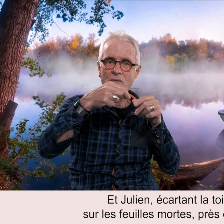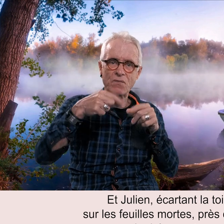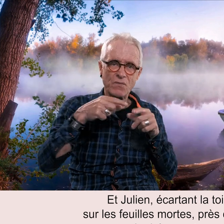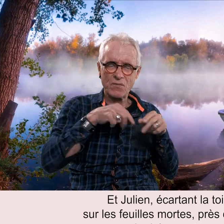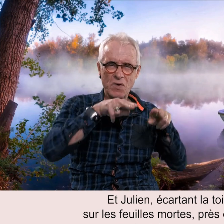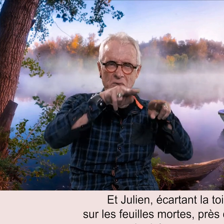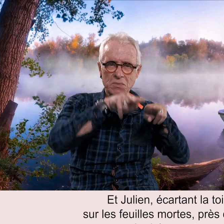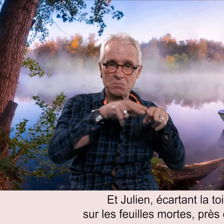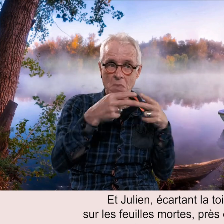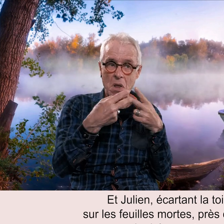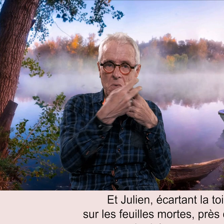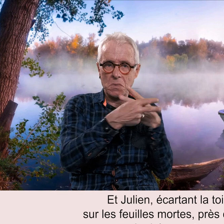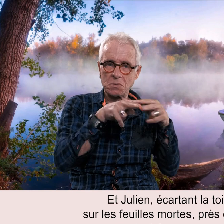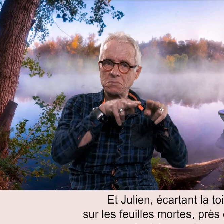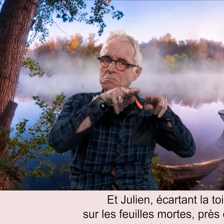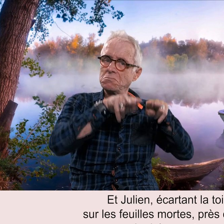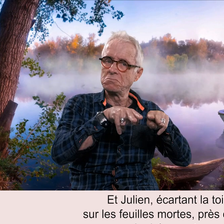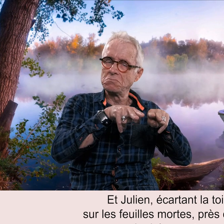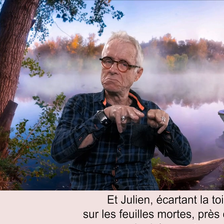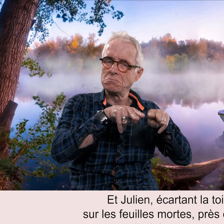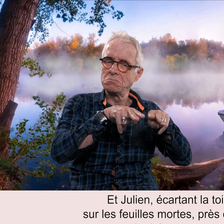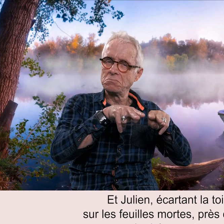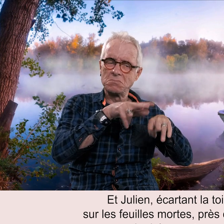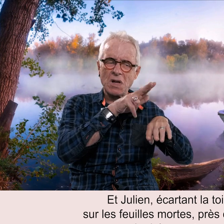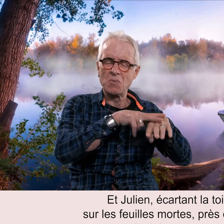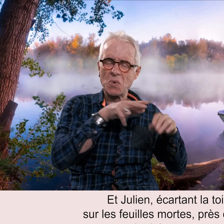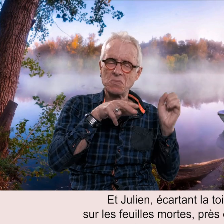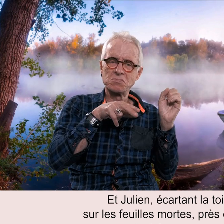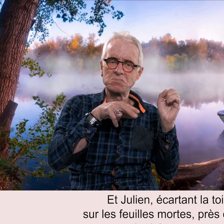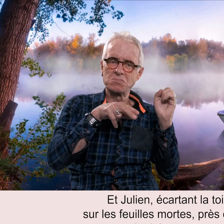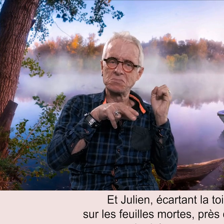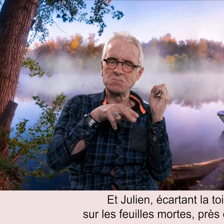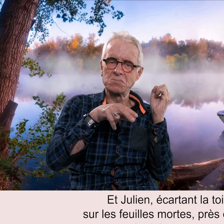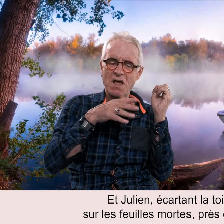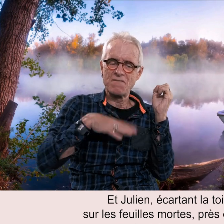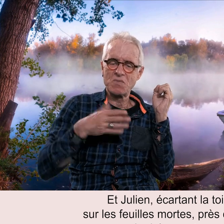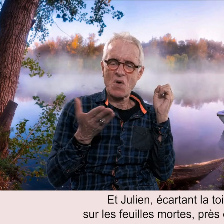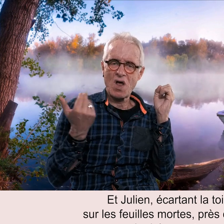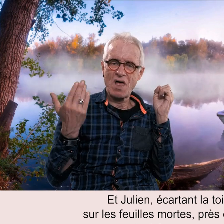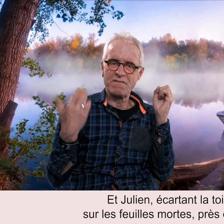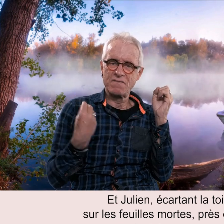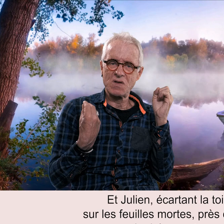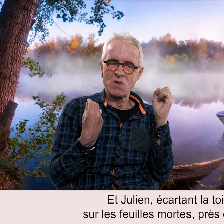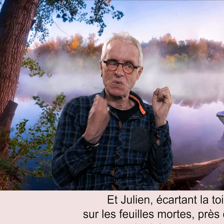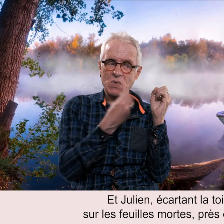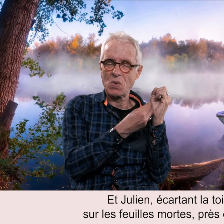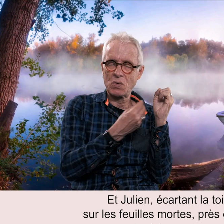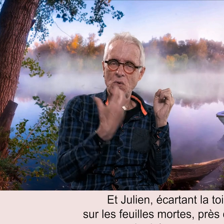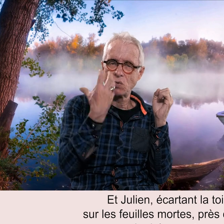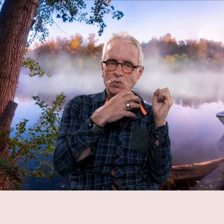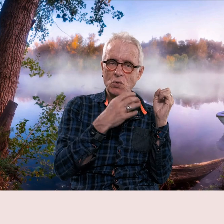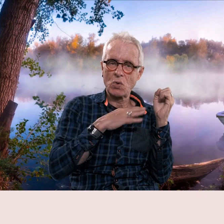près de lui, côte à côte. Le lépreux tourna la tête « T'es habille-toi pour que j'ai la chaleur de ton corps.